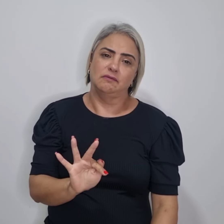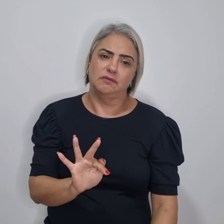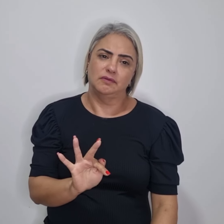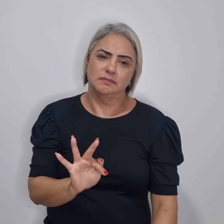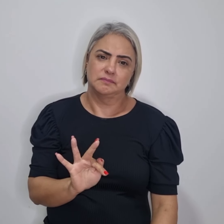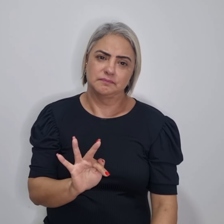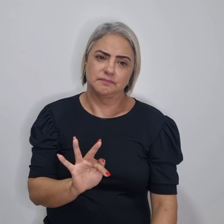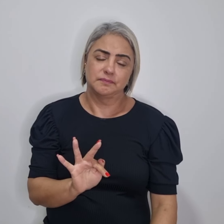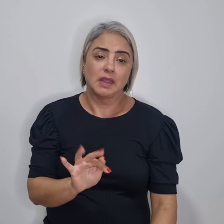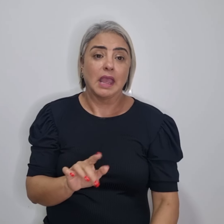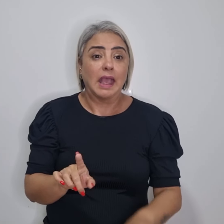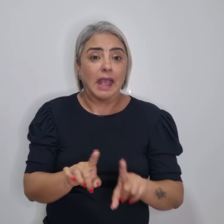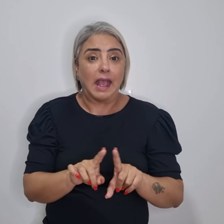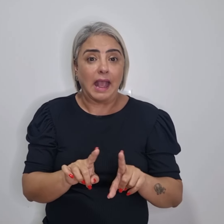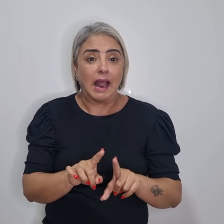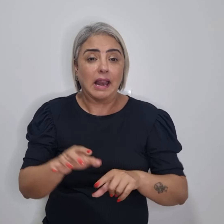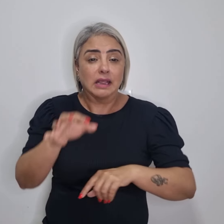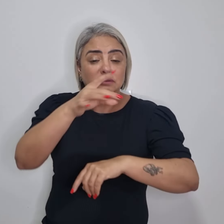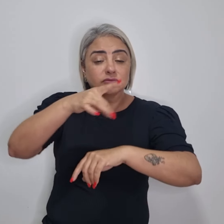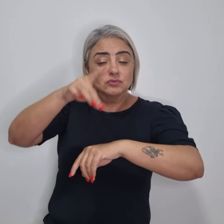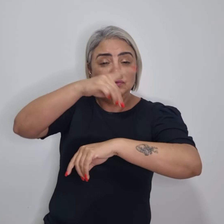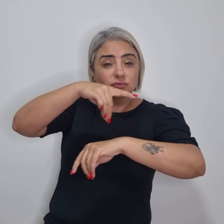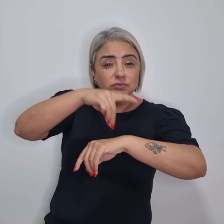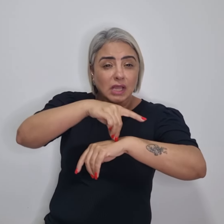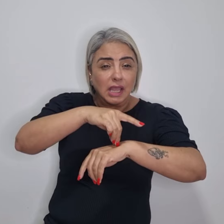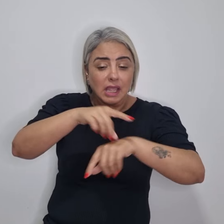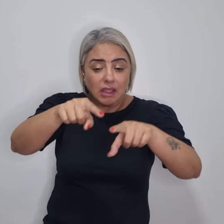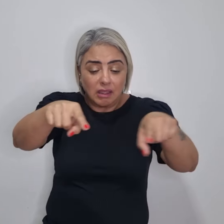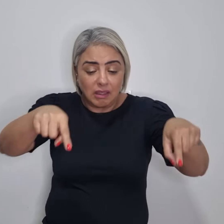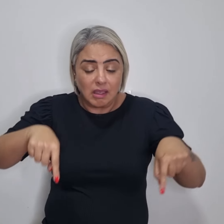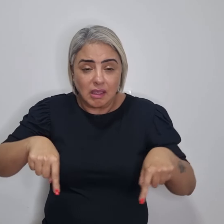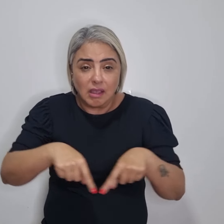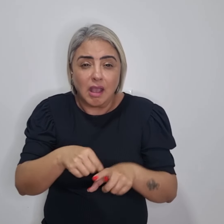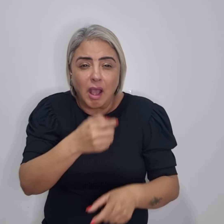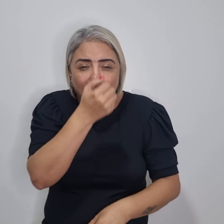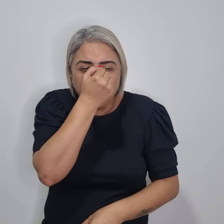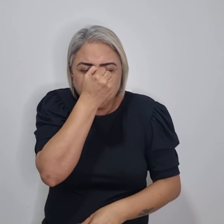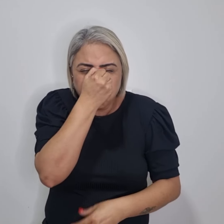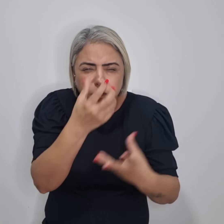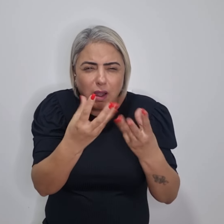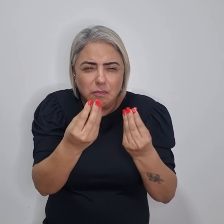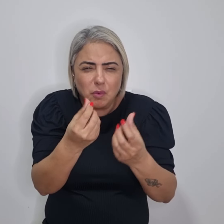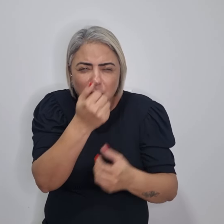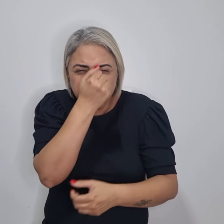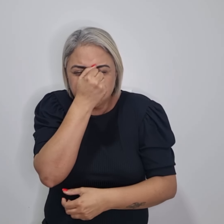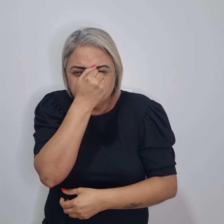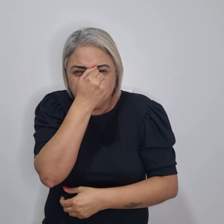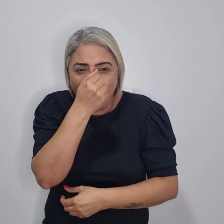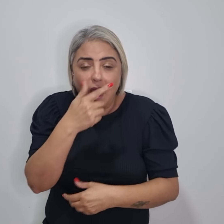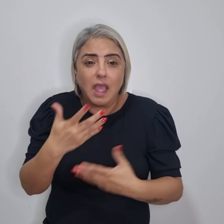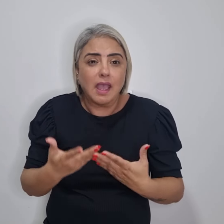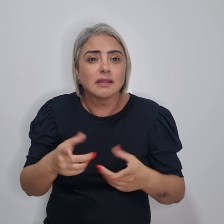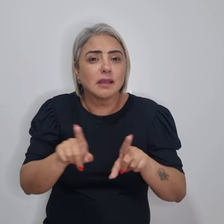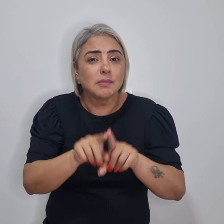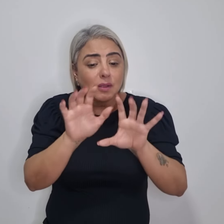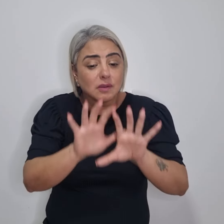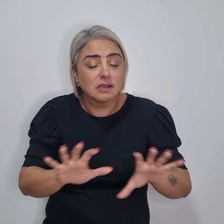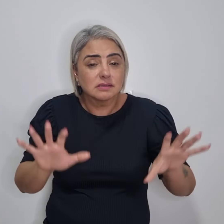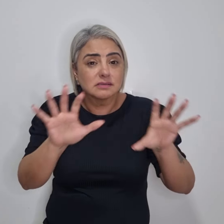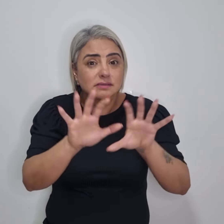Além da dengue, a superlotação das salas de aula é uma situação endêmica em todo o Distrito Federal.